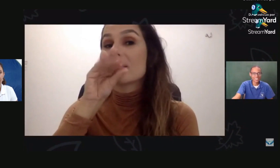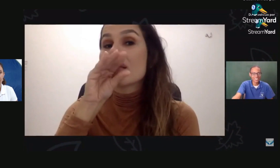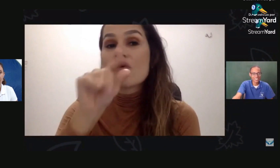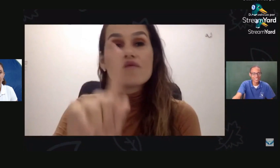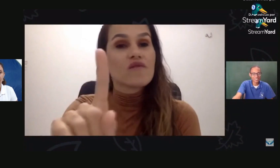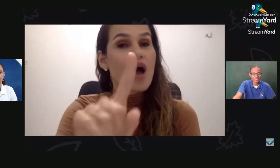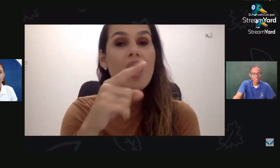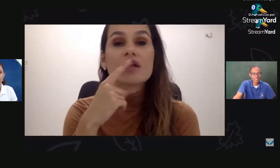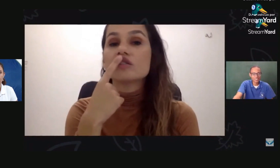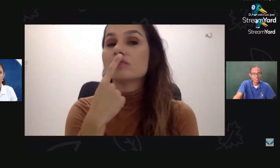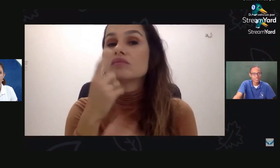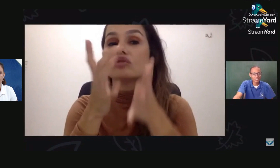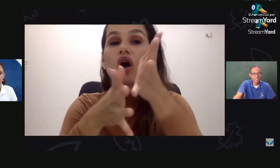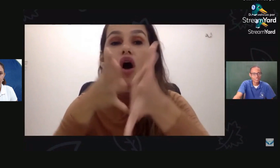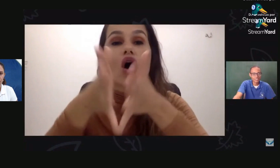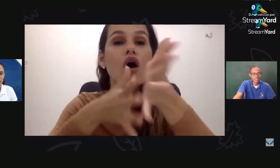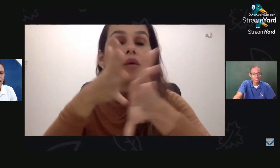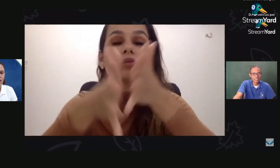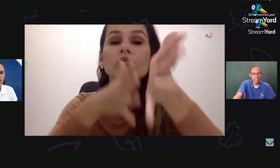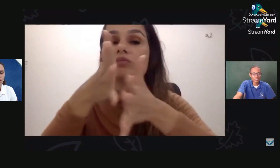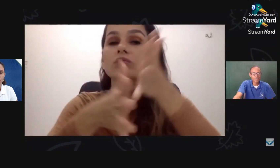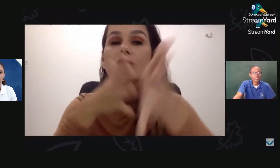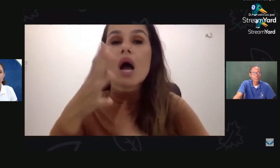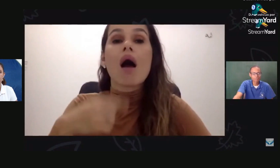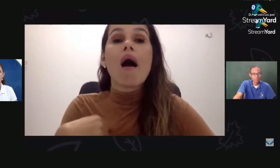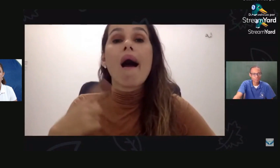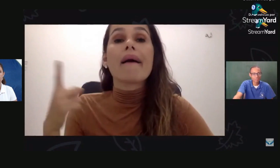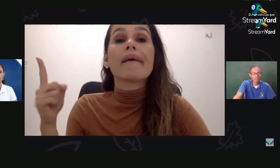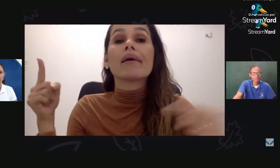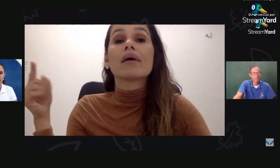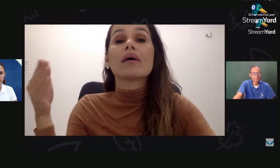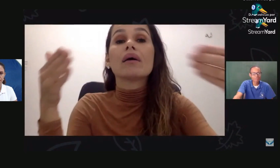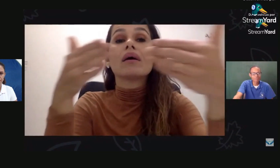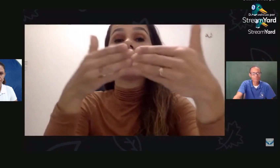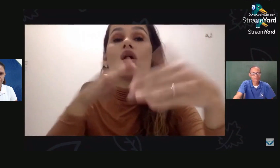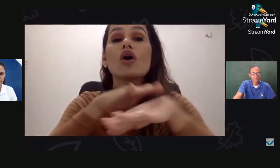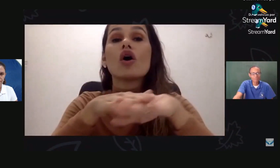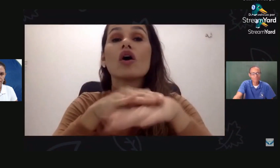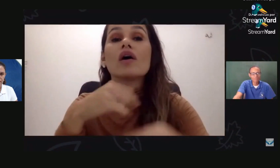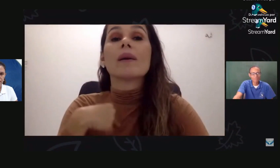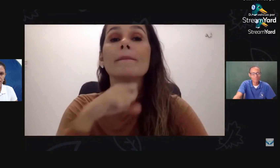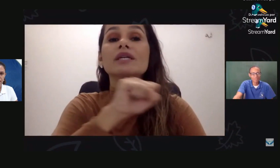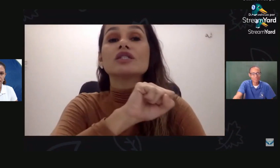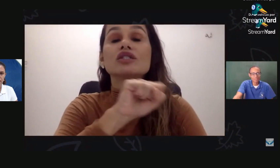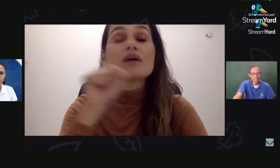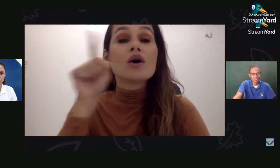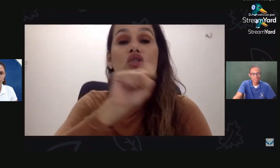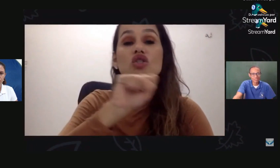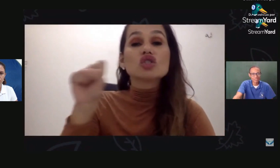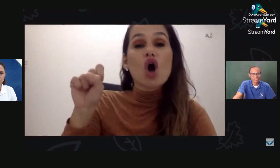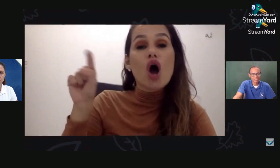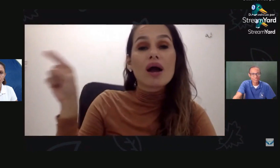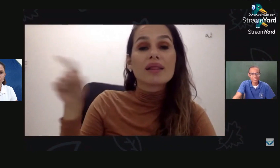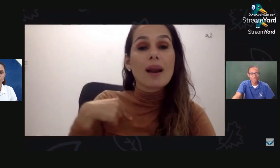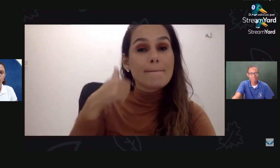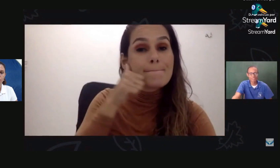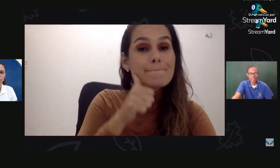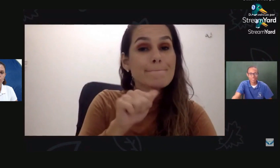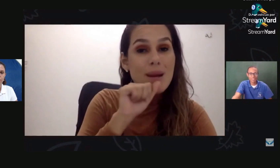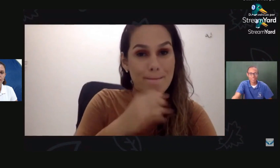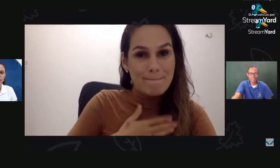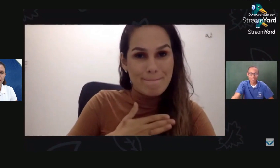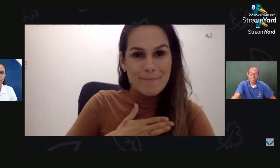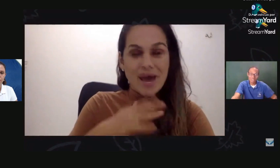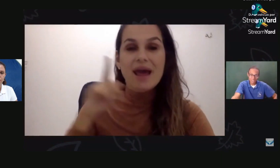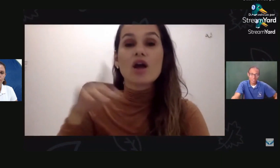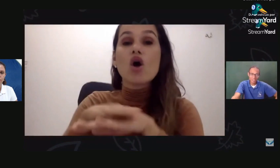então ele não é oralizado. Ele só utiliza a língua de sinais. Então, quando a gente tem os encontros,